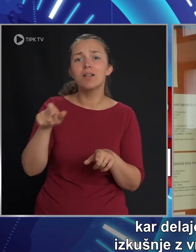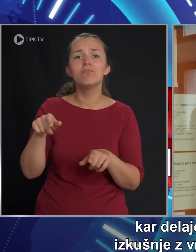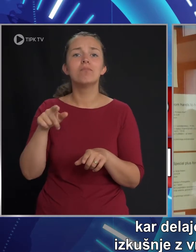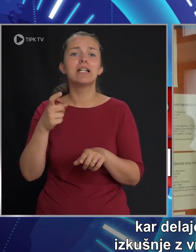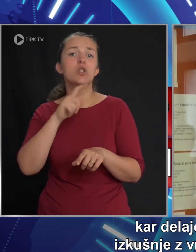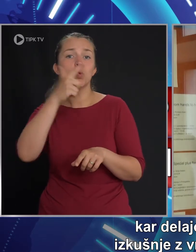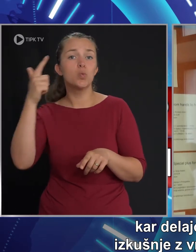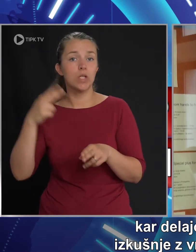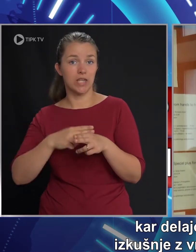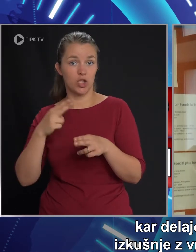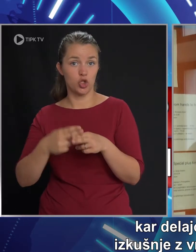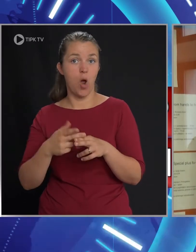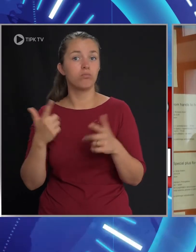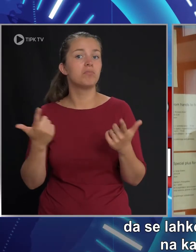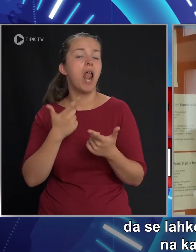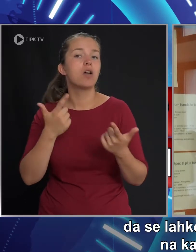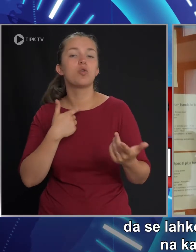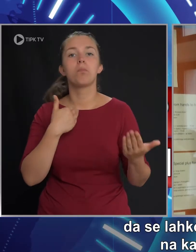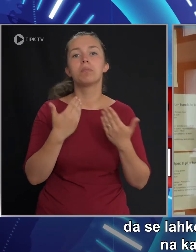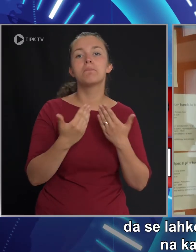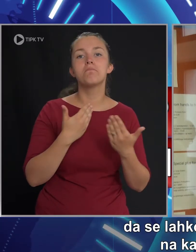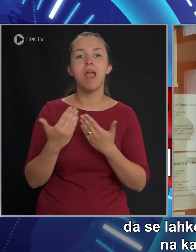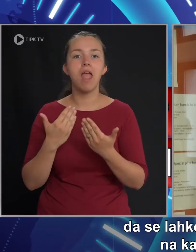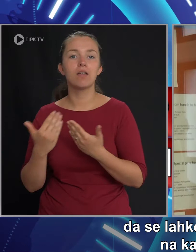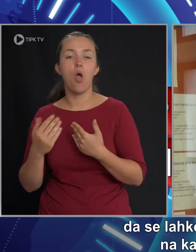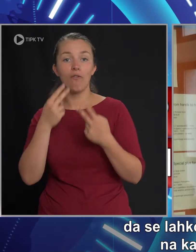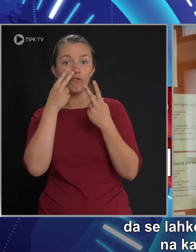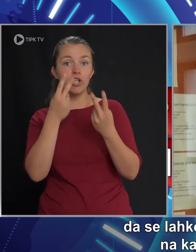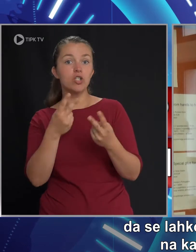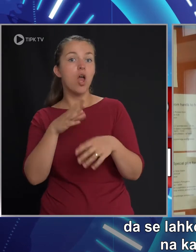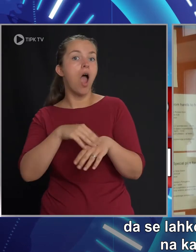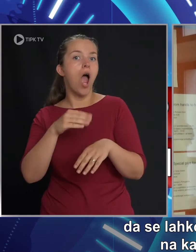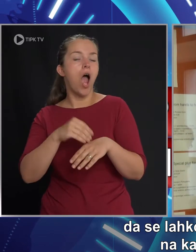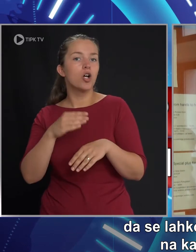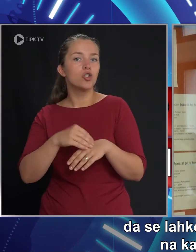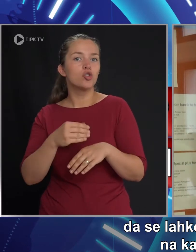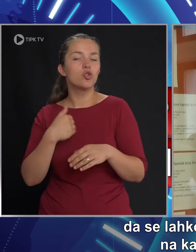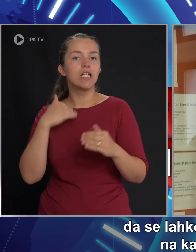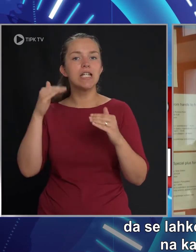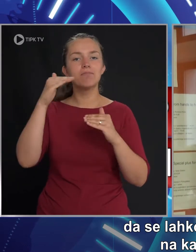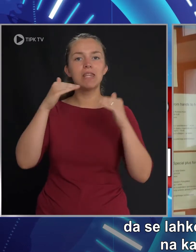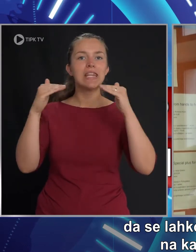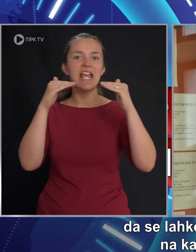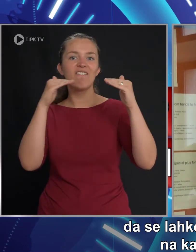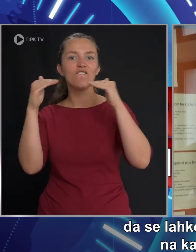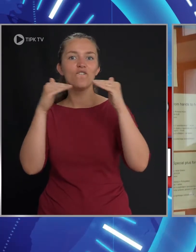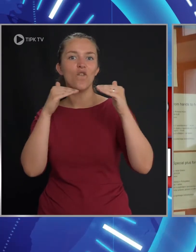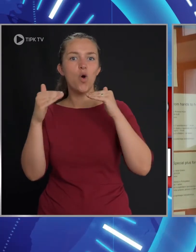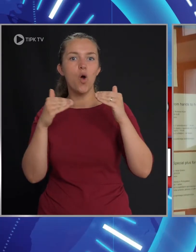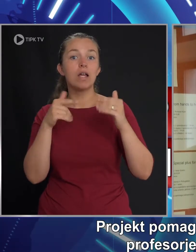sa učenicima iz druge države, pa da mogu da urade komparaciju na kojem su nivou, a osim to